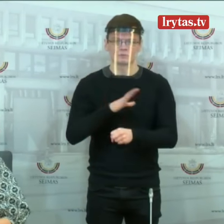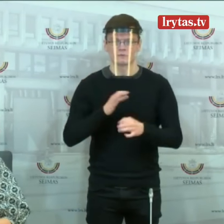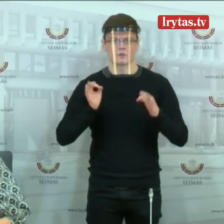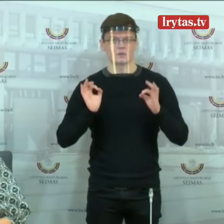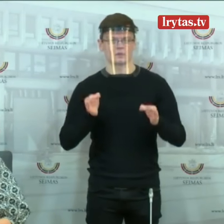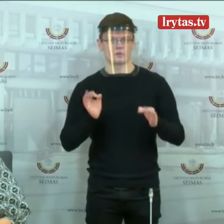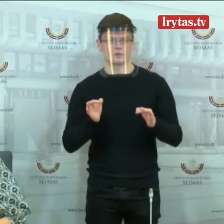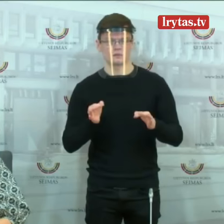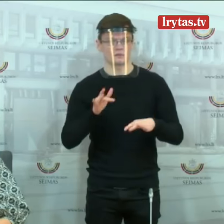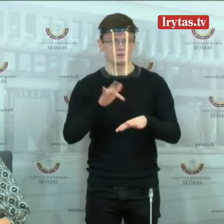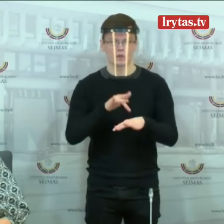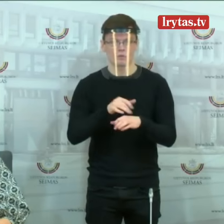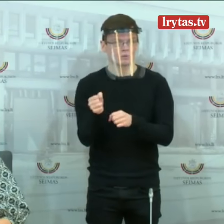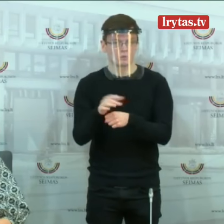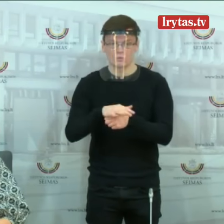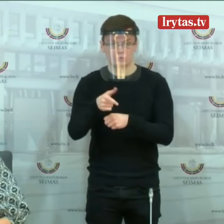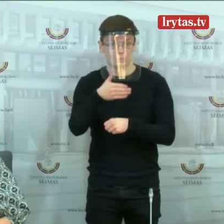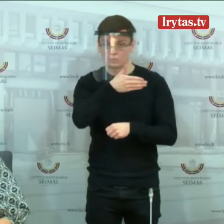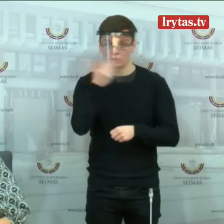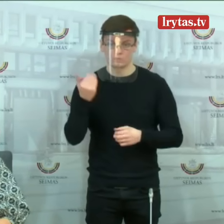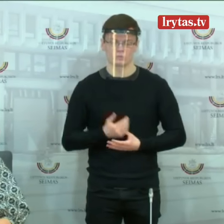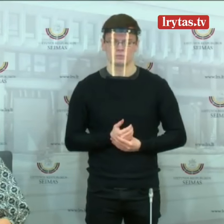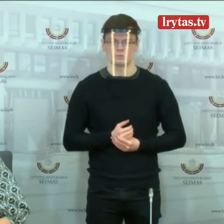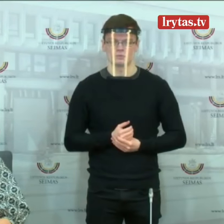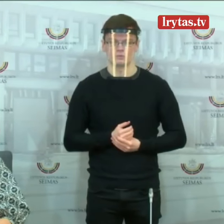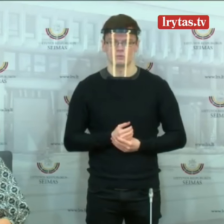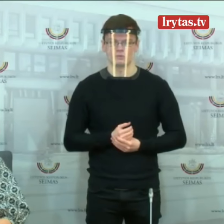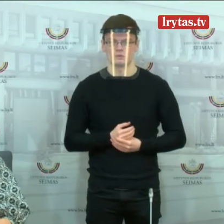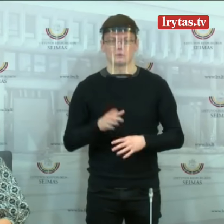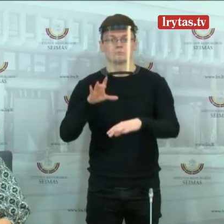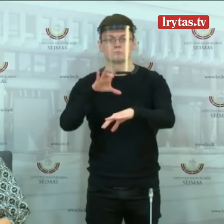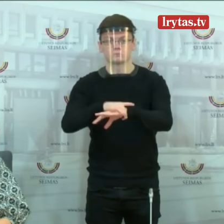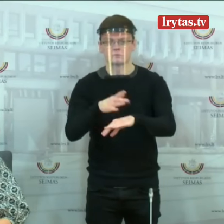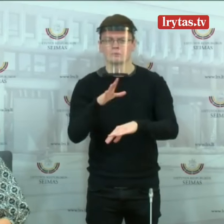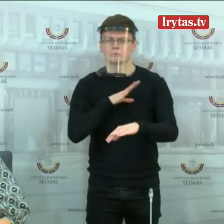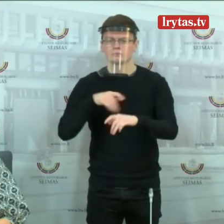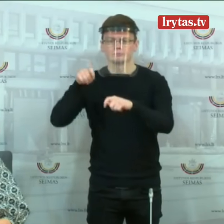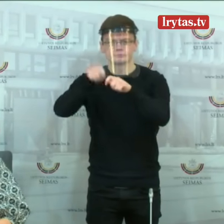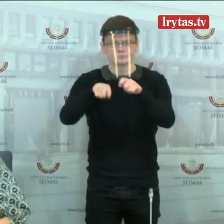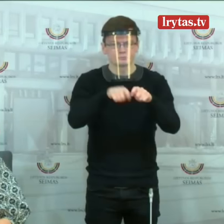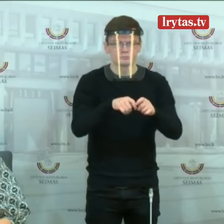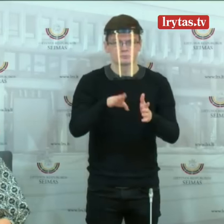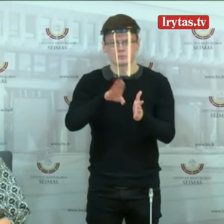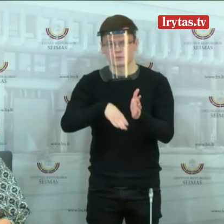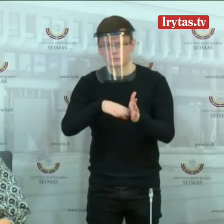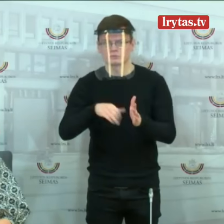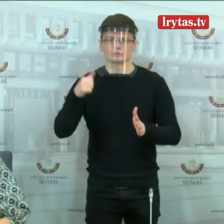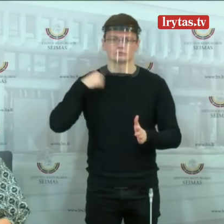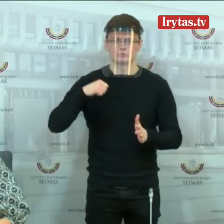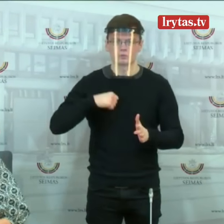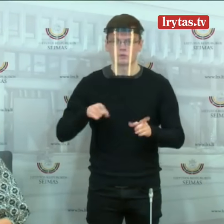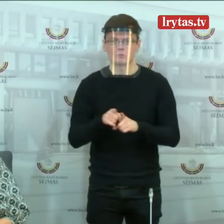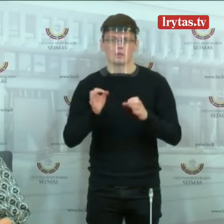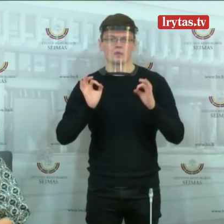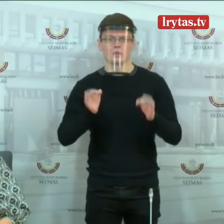Jų išsiaiškinta teigiamas rezultatas atliekant profilaktinį ištyrimą, tai žmonės vis dėlto neturėdami